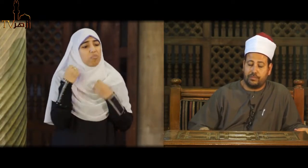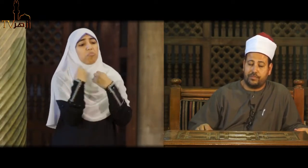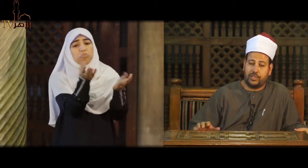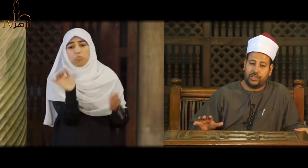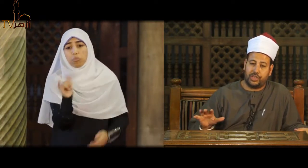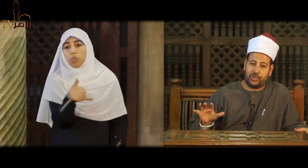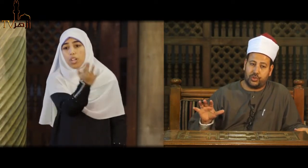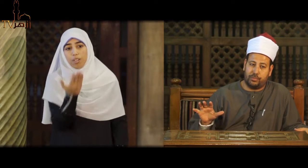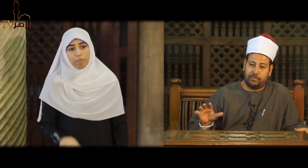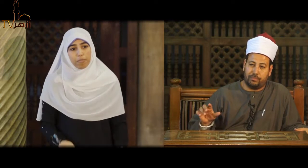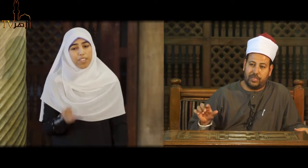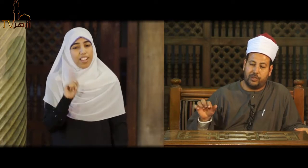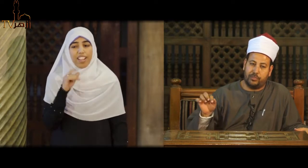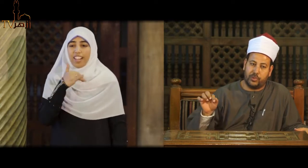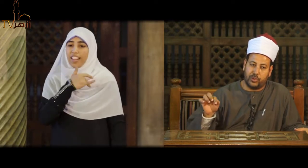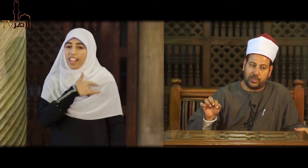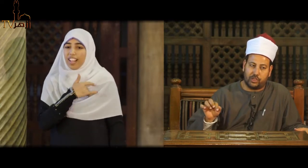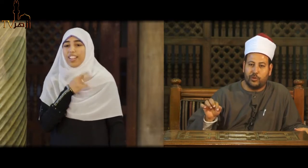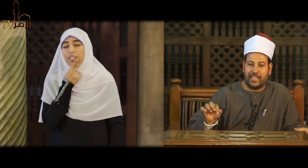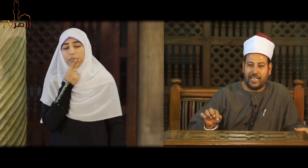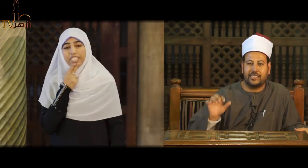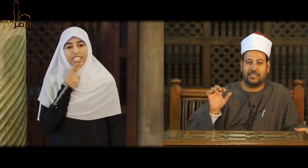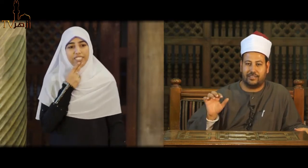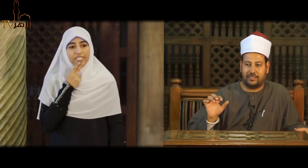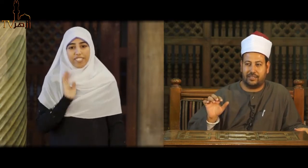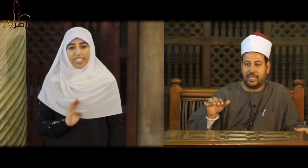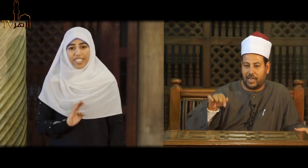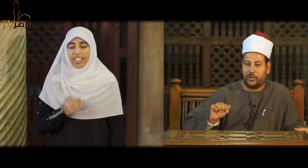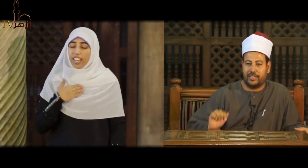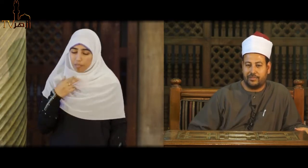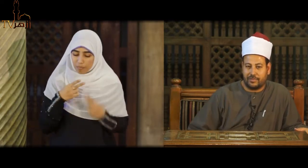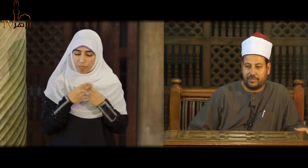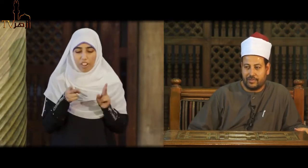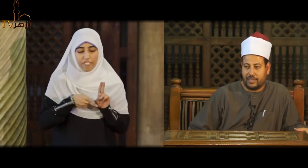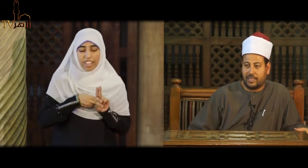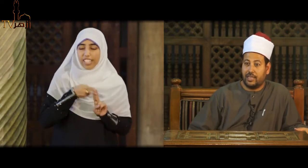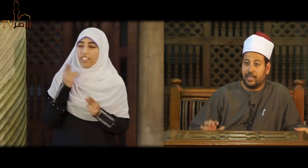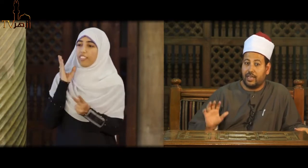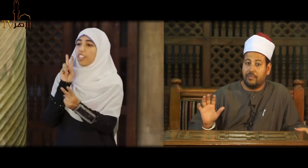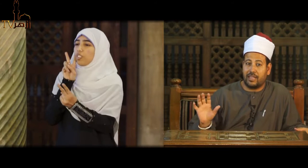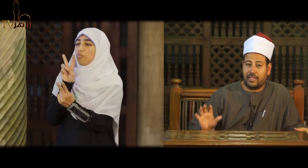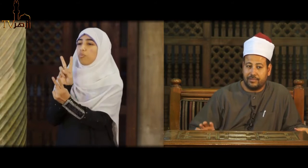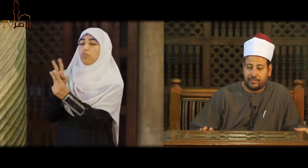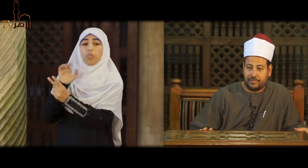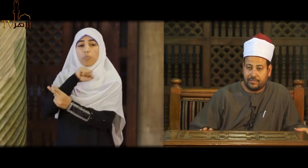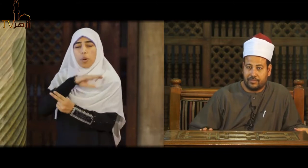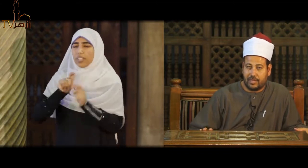أنتم جئتم من بيوتكم الآن إلى هنا،